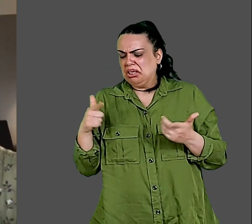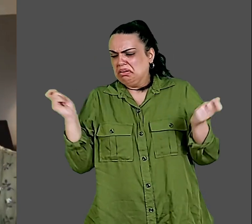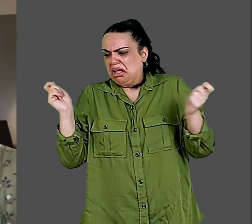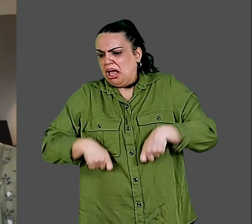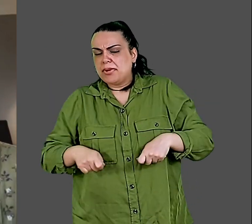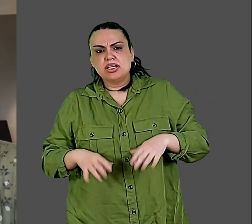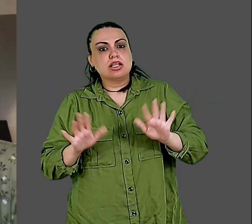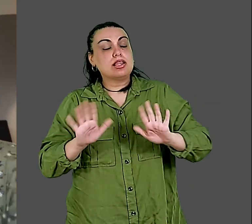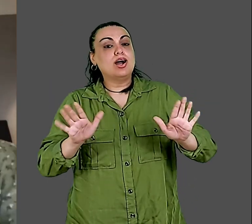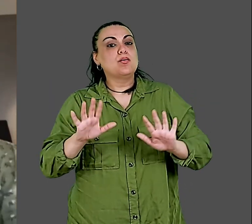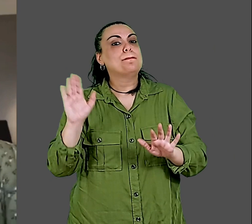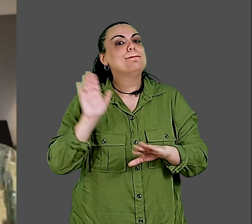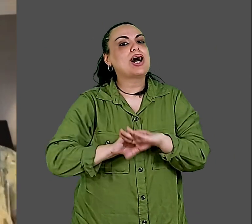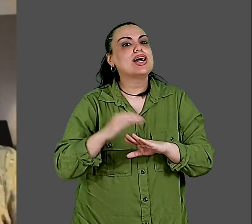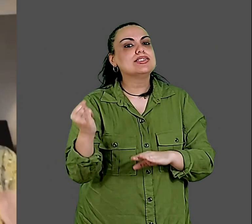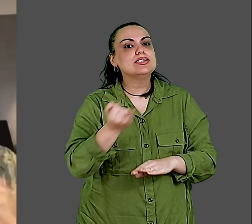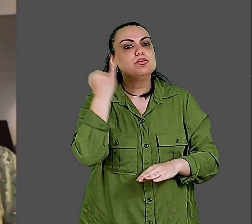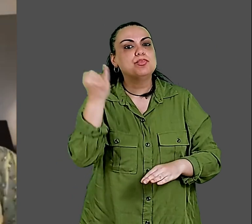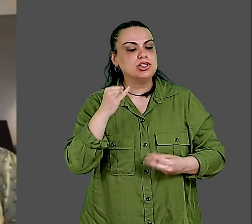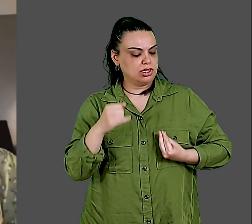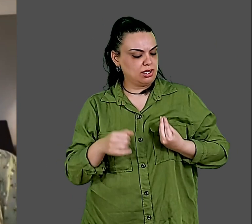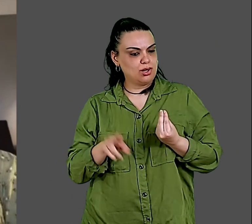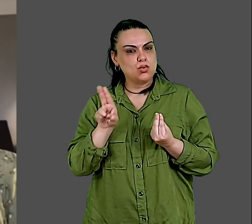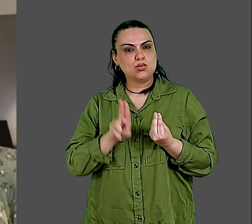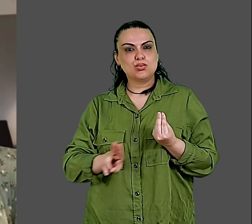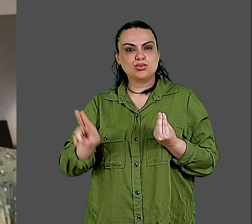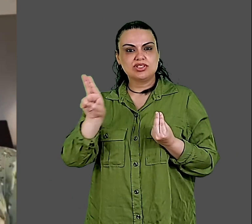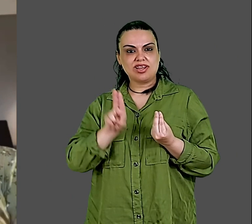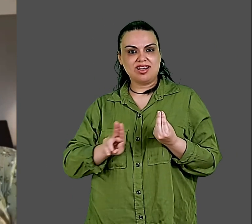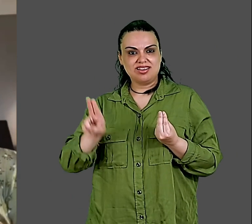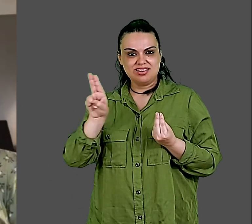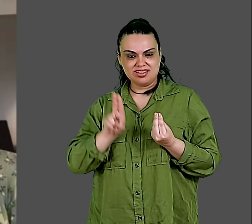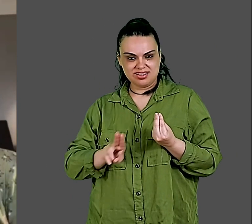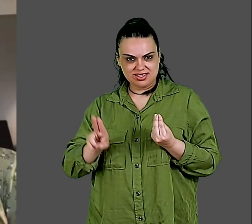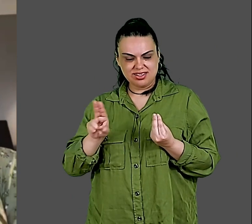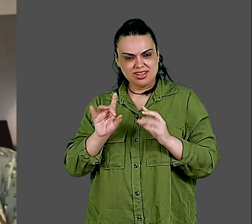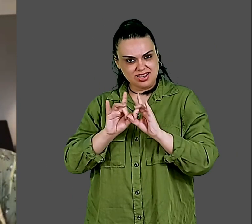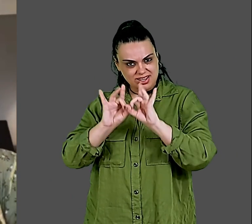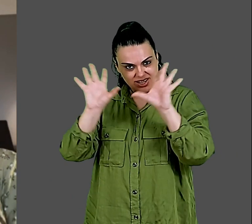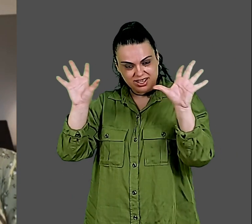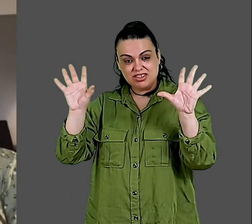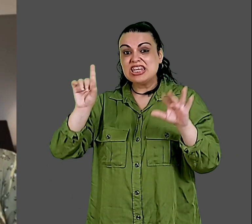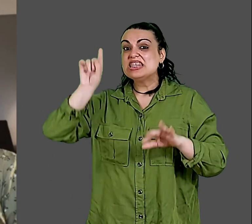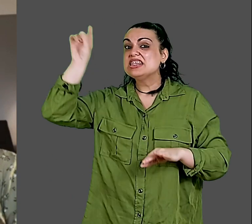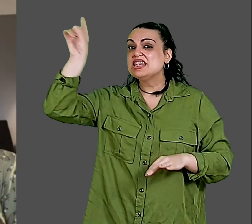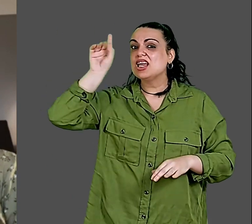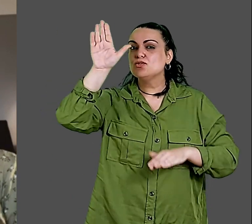missão. Guarda isso agora, gente. O Senhor tem nos chamado para sermos